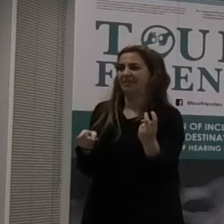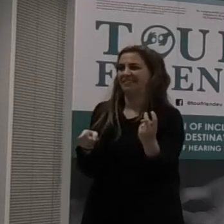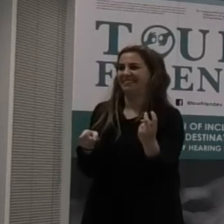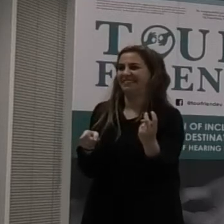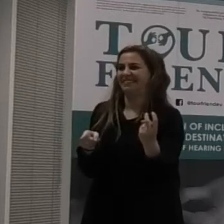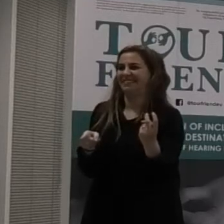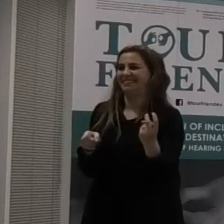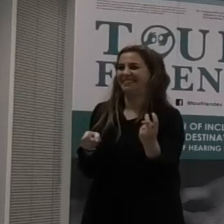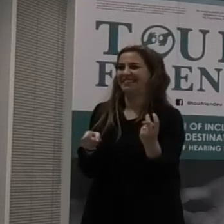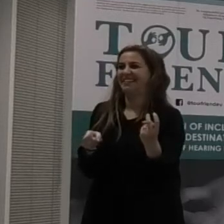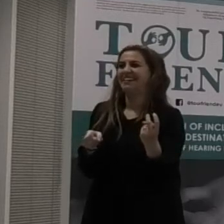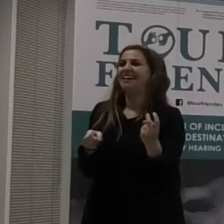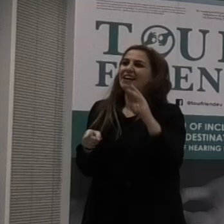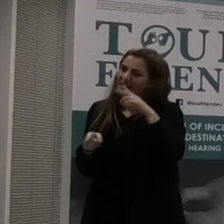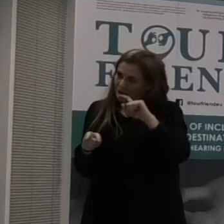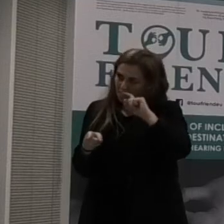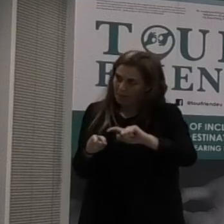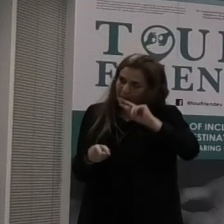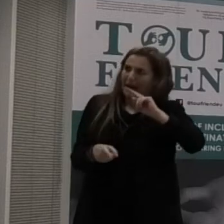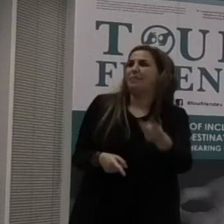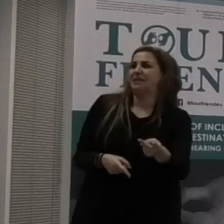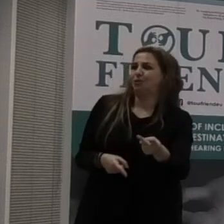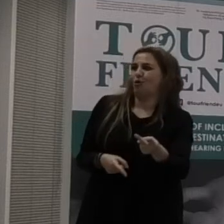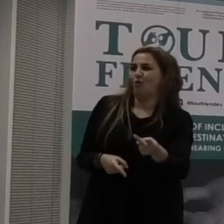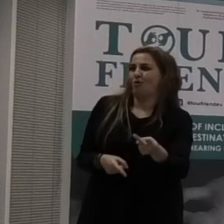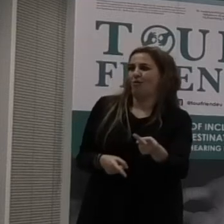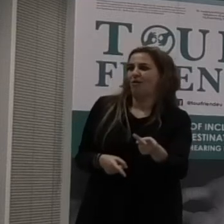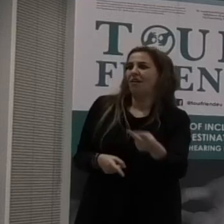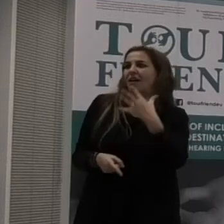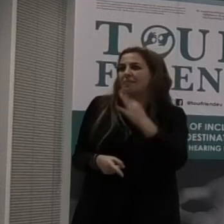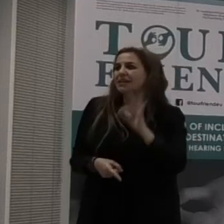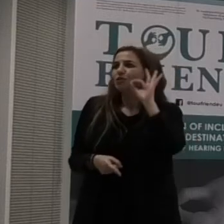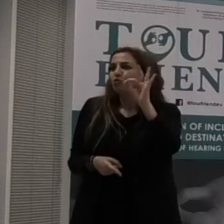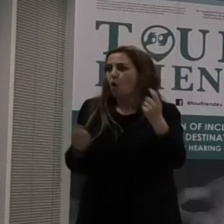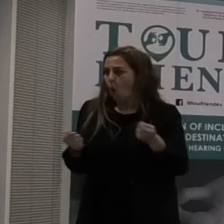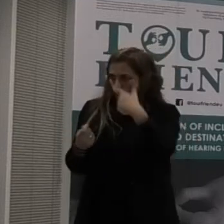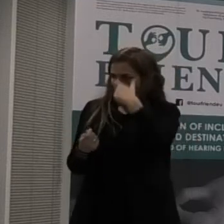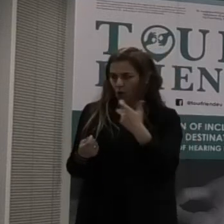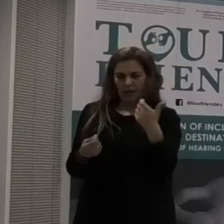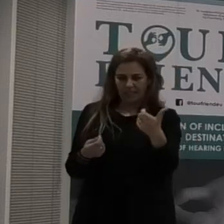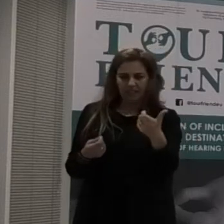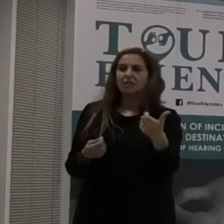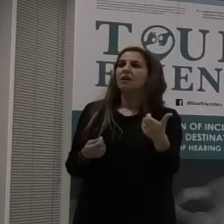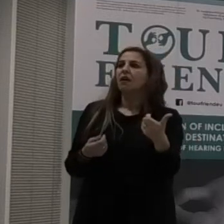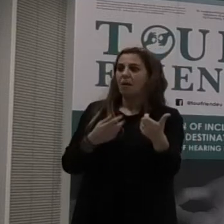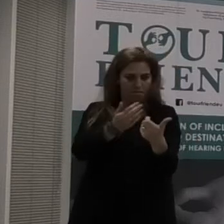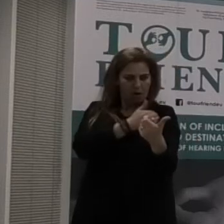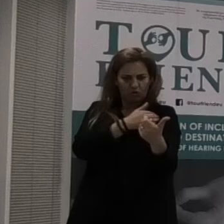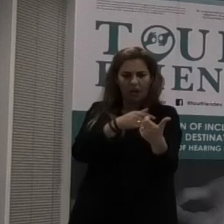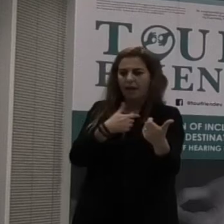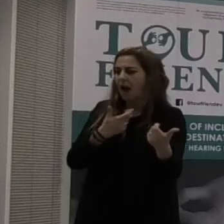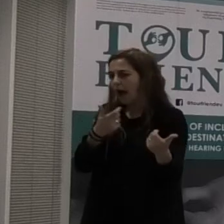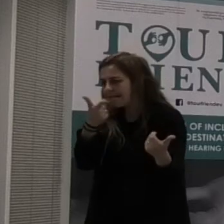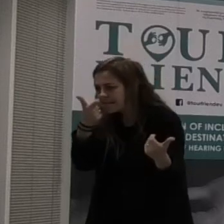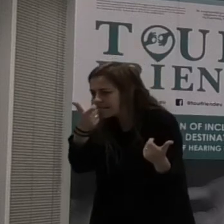οποίο θέλω να επιτύχουμε έτσι τη μέγιστη δυνατή διάδραση και το μεγαλύτερο engagement του χρήστη με αυτό που βλέπει, να παρατηρήσει το μνημείο,